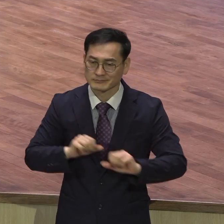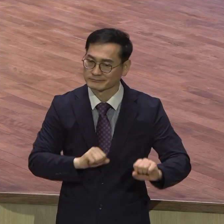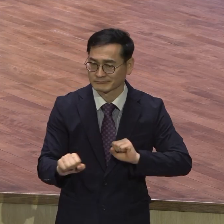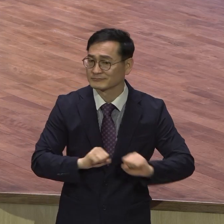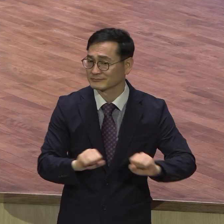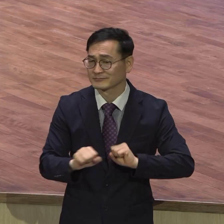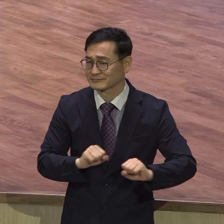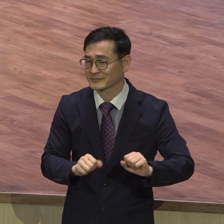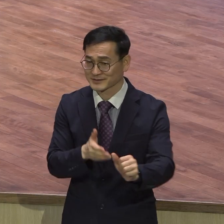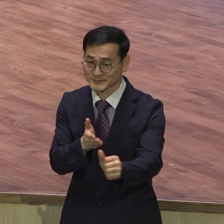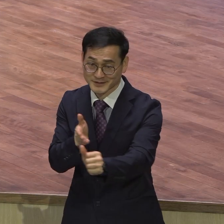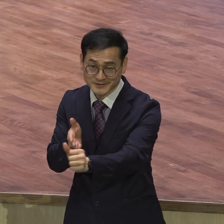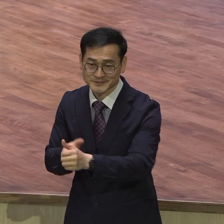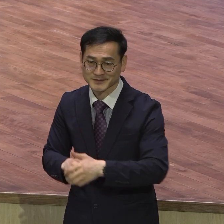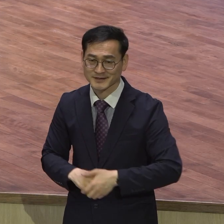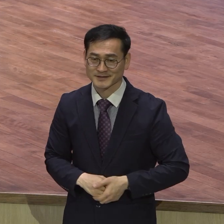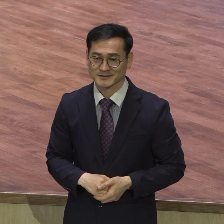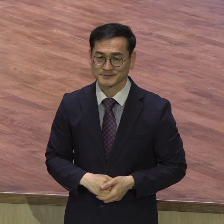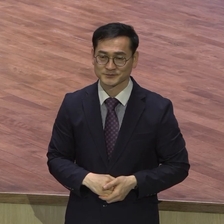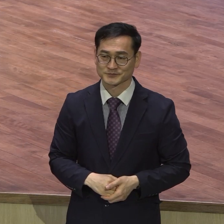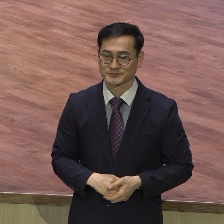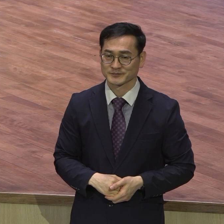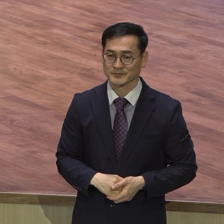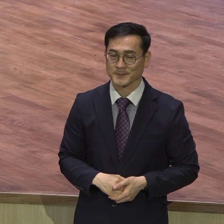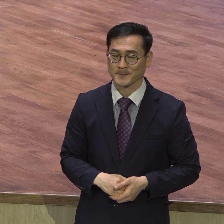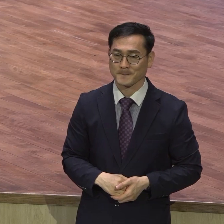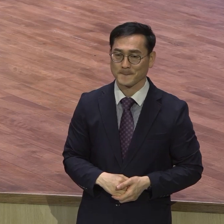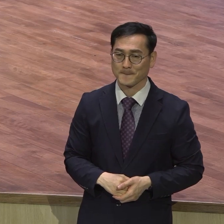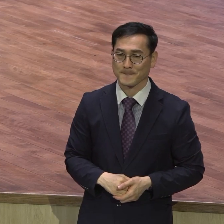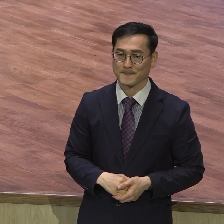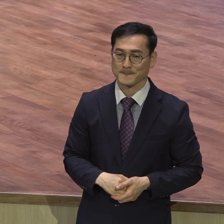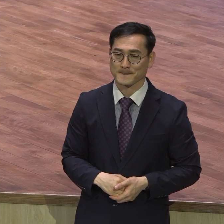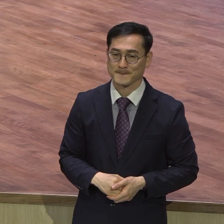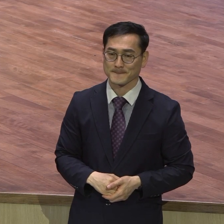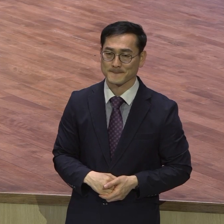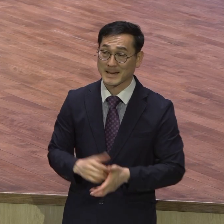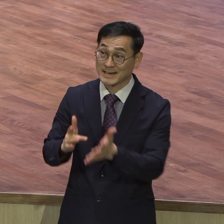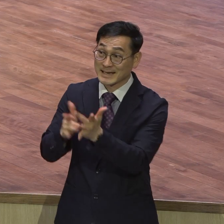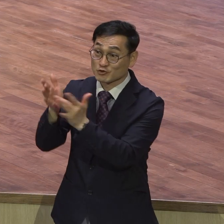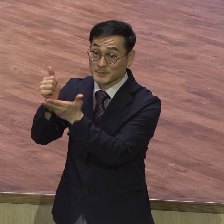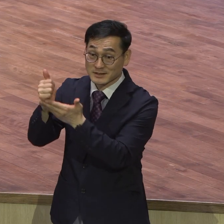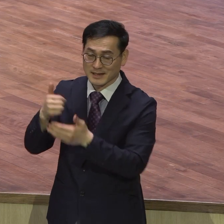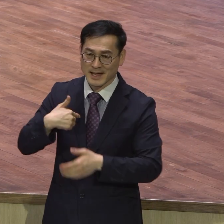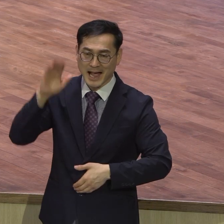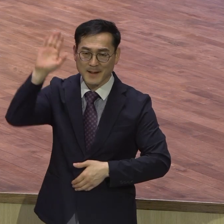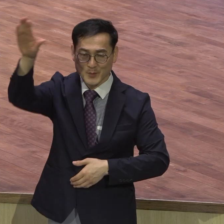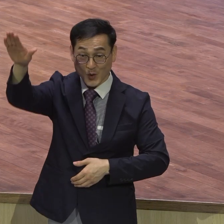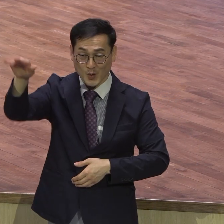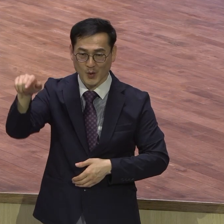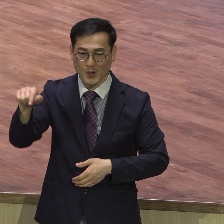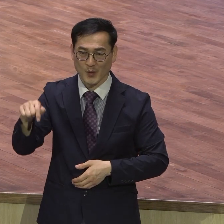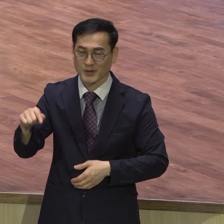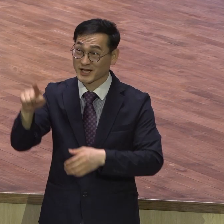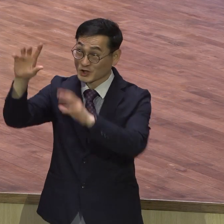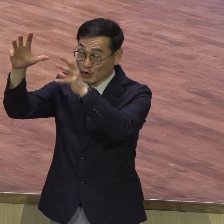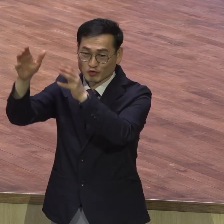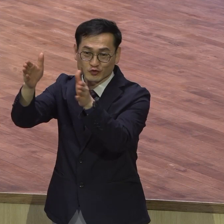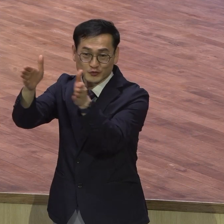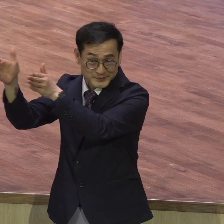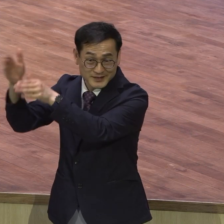우리를 위해서 영원한 거처를 마련하신 예수님께서 굳이 구원받은